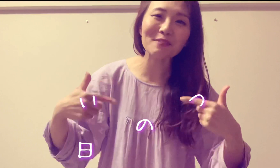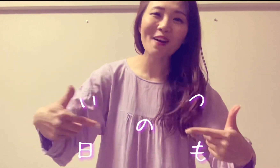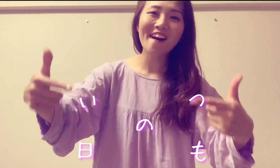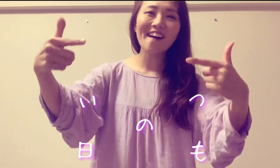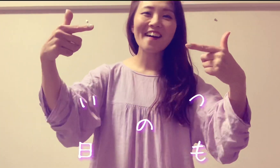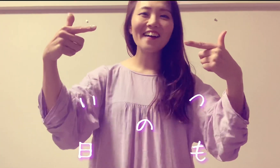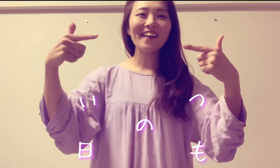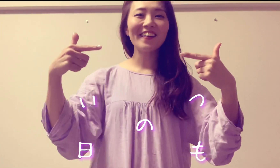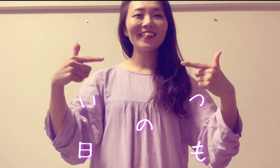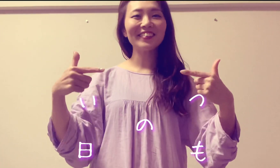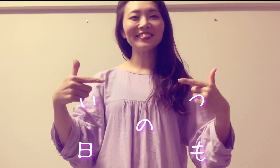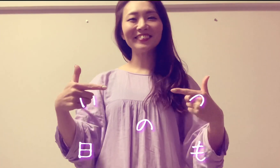も